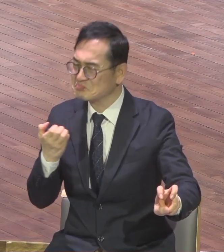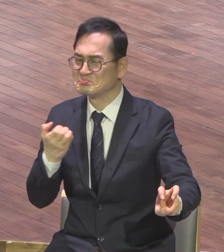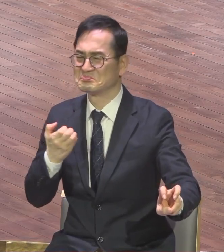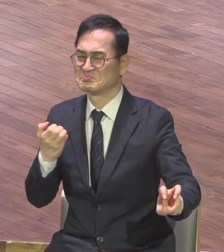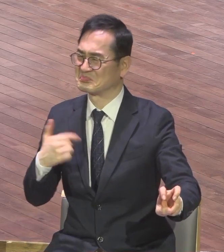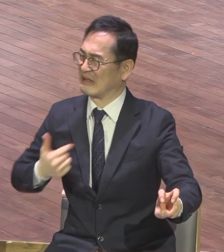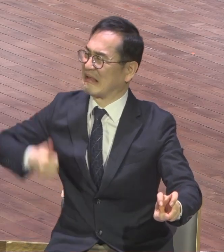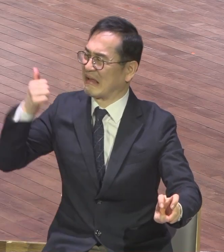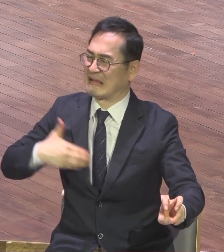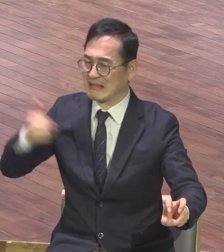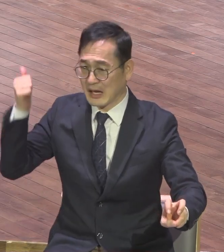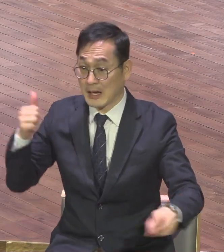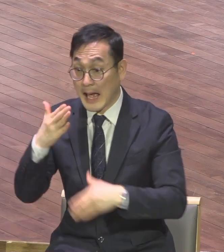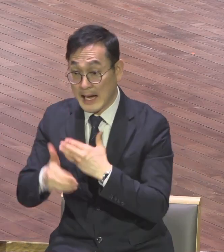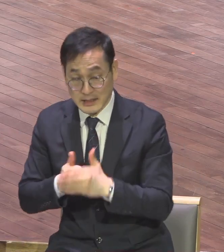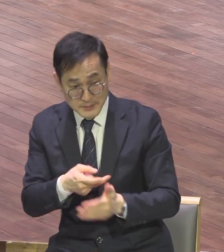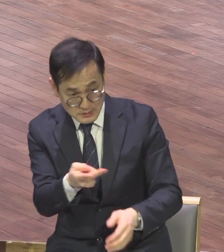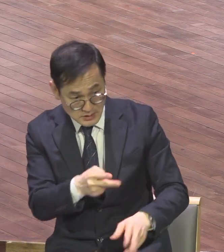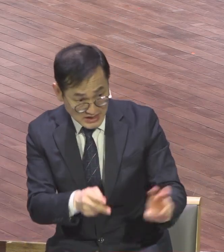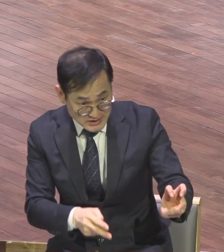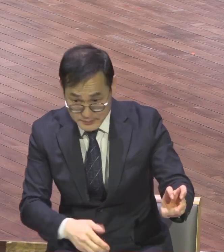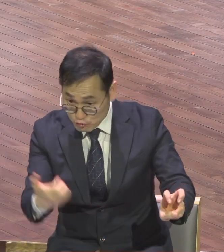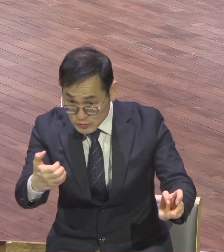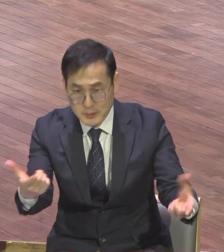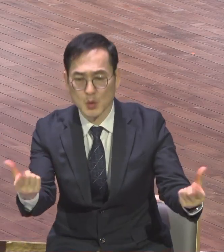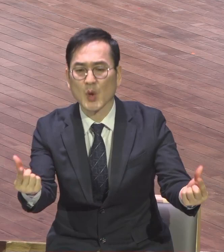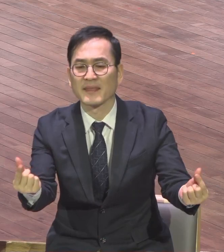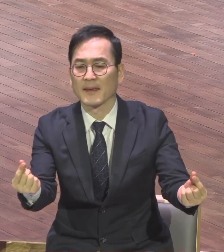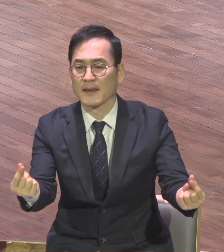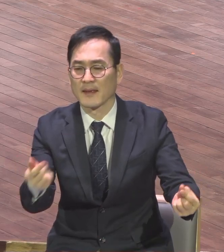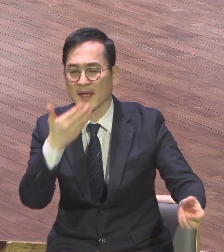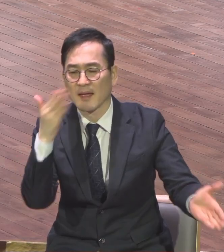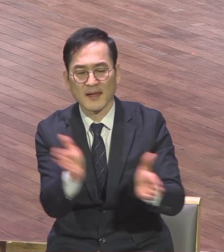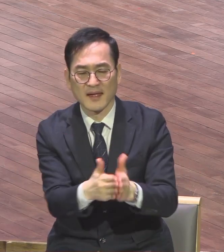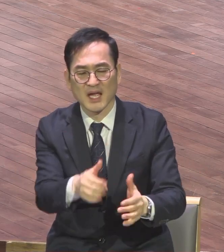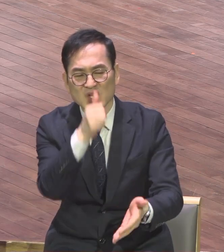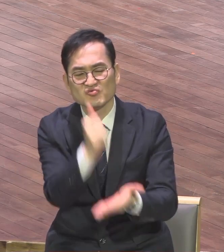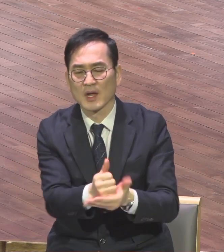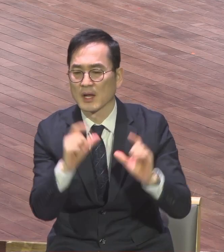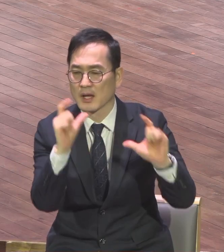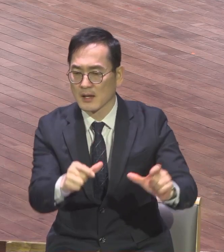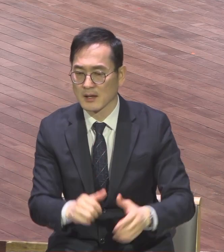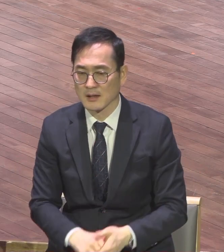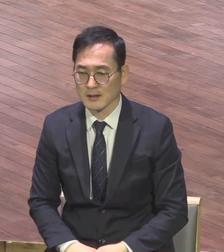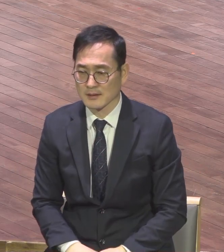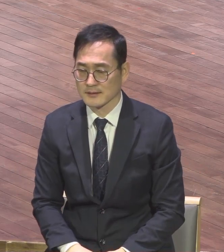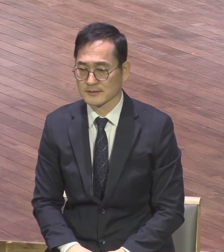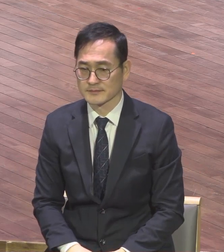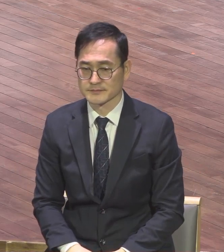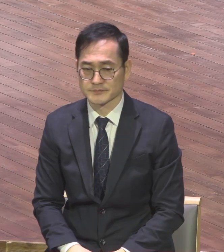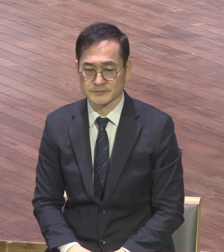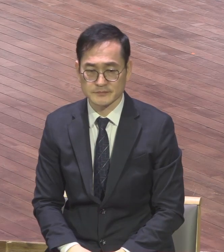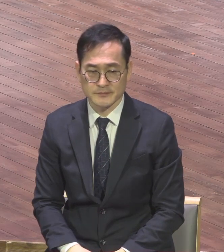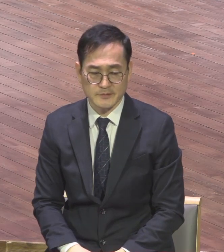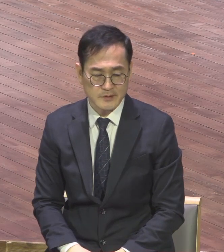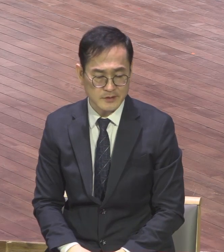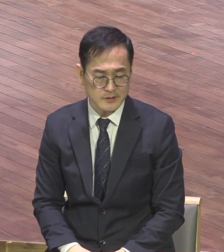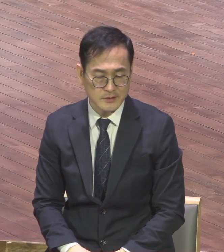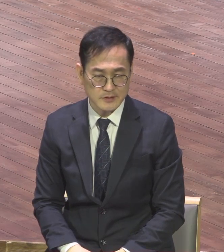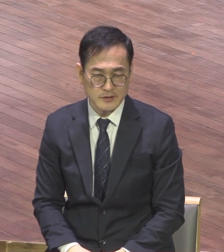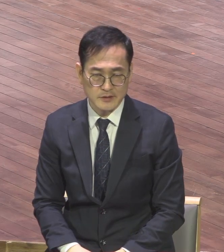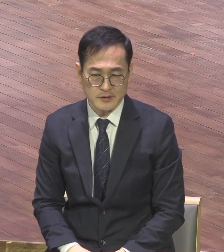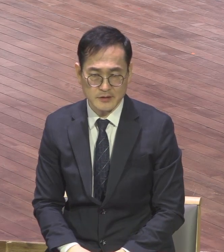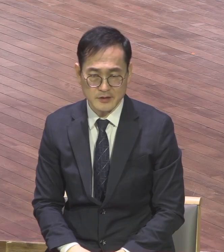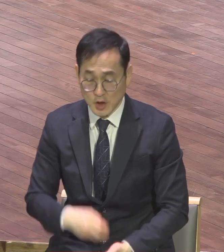20절에 그러므로 율법의 행위로 그의 앞에 의롭다 하심을 얻을 육체가 없나니 율법으로는 죄를 깨달음이라.